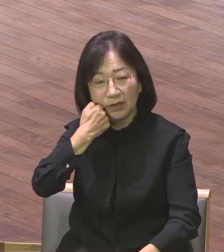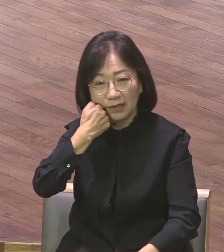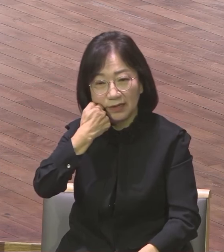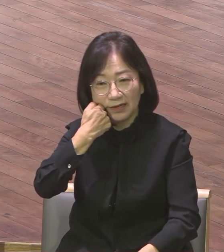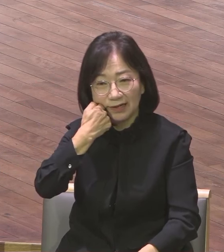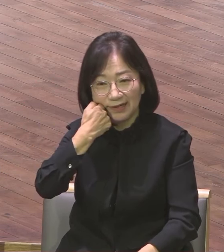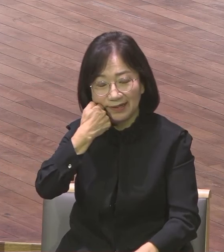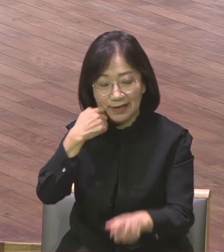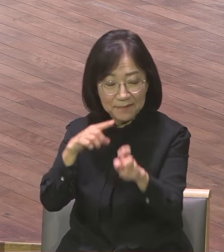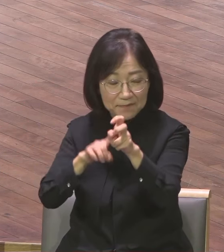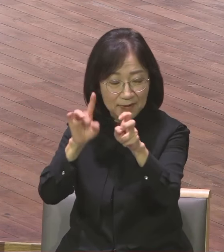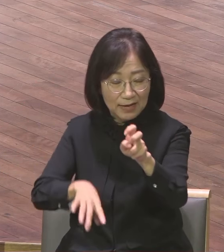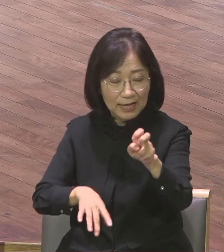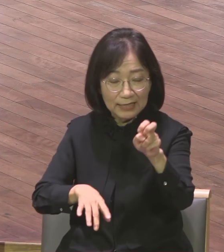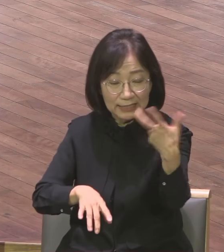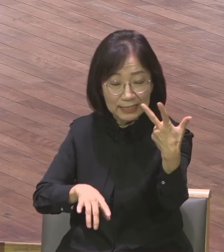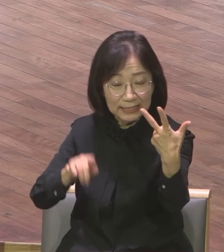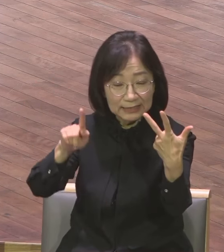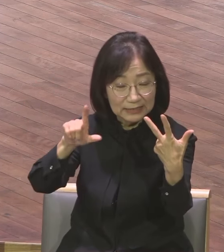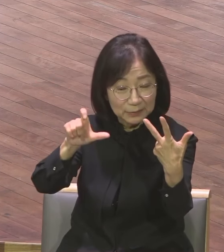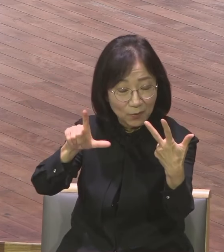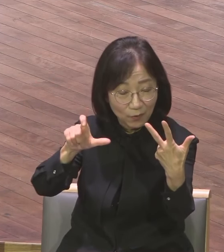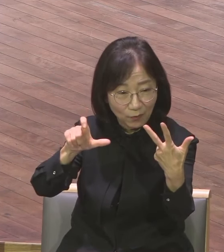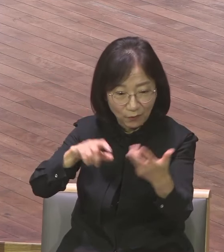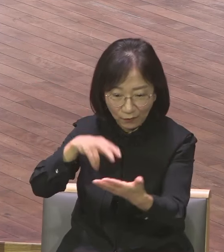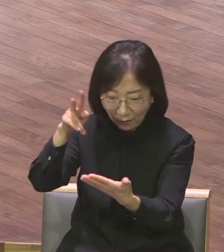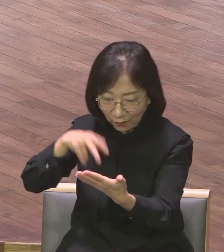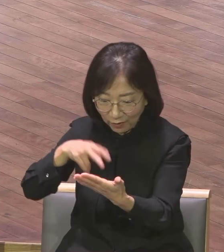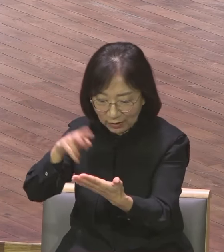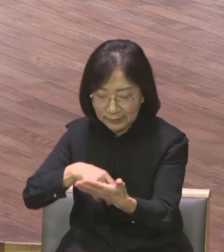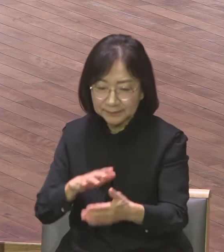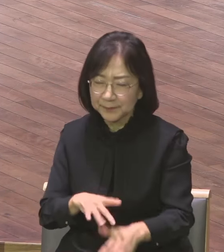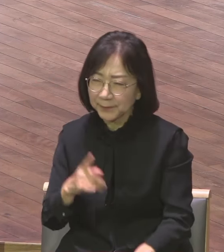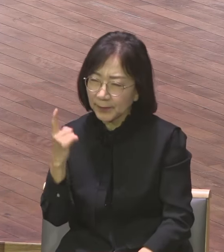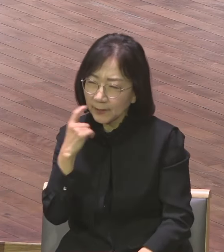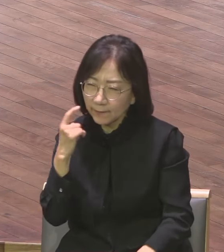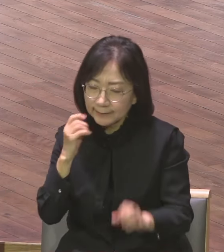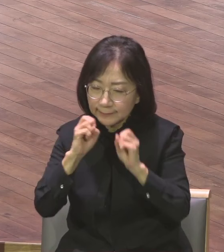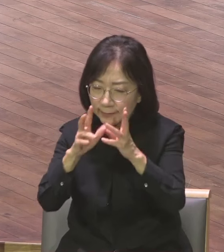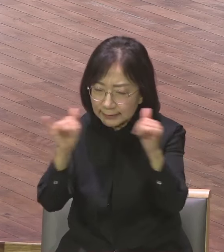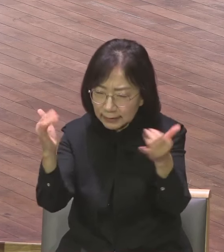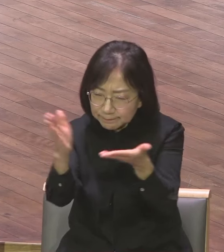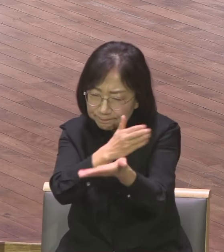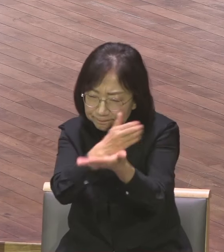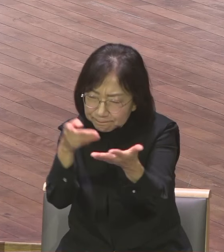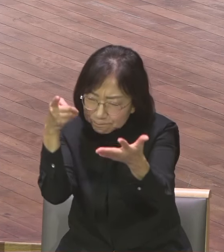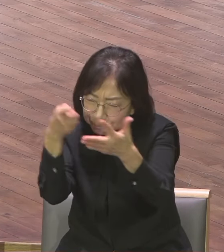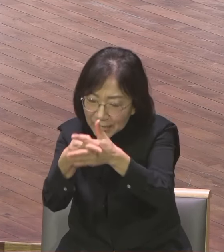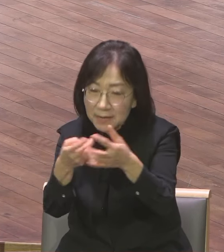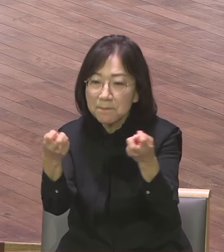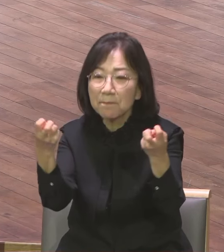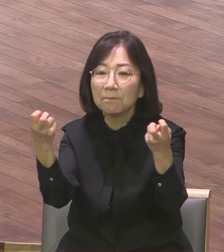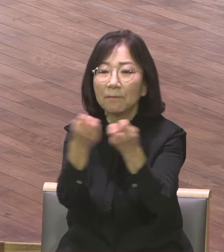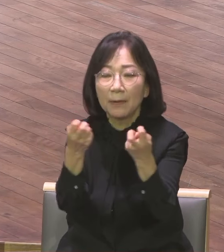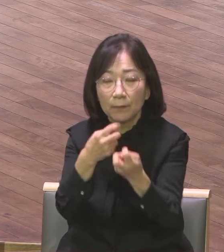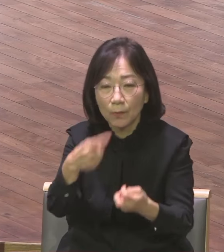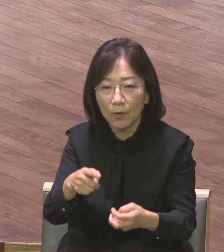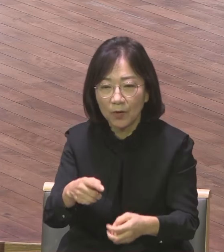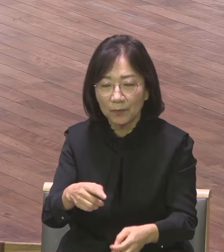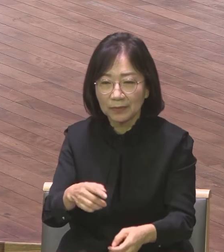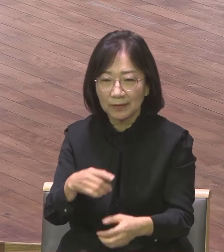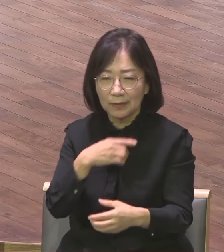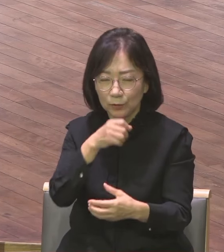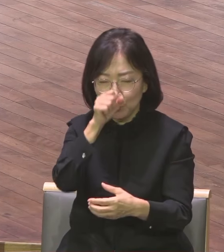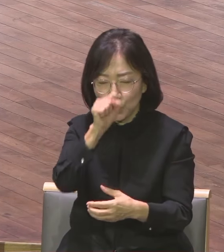마태복음 7장 15절 이하에 보면 예수님께서 거짓 선지자들을 분별하는 중요한 기준이 뭐라 말했냐? 좋은 열매예요. 열매라